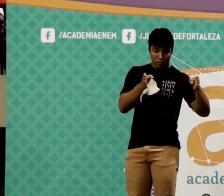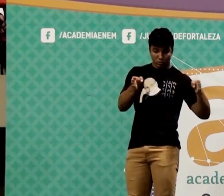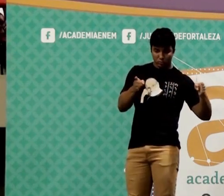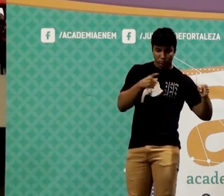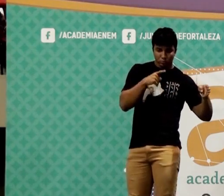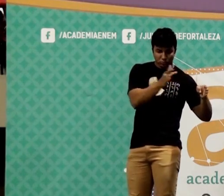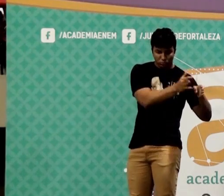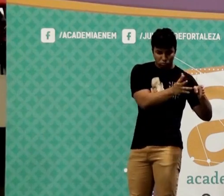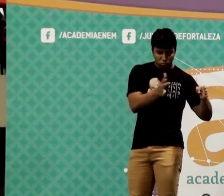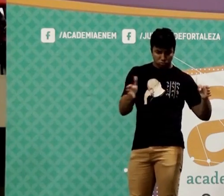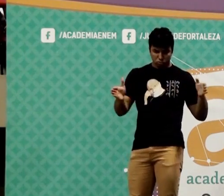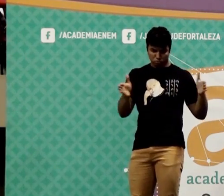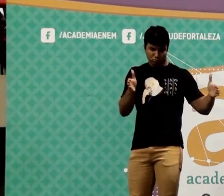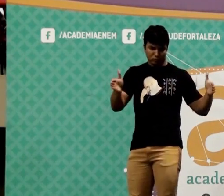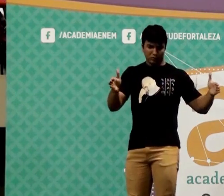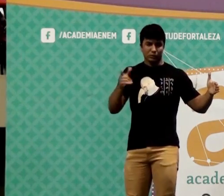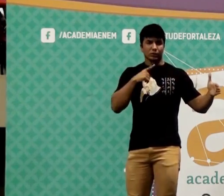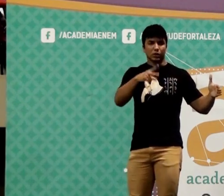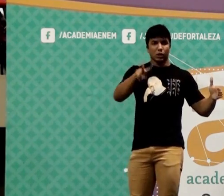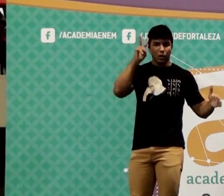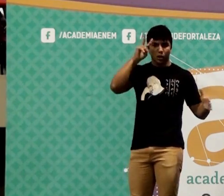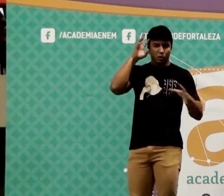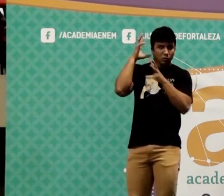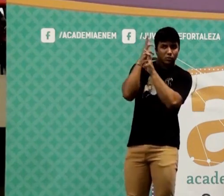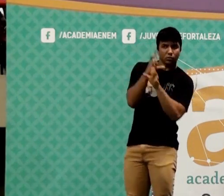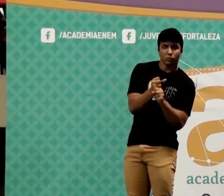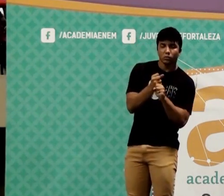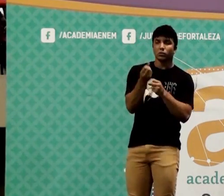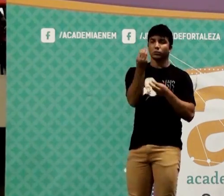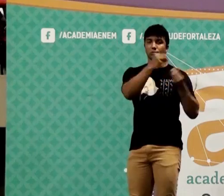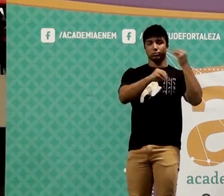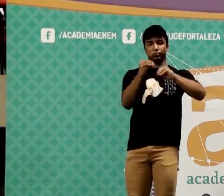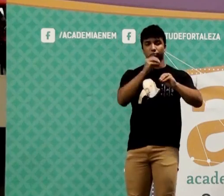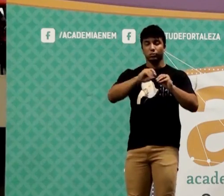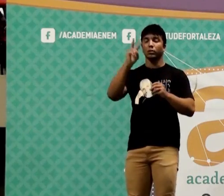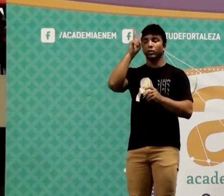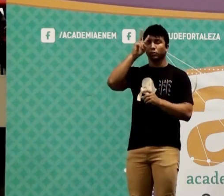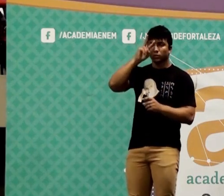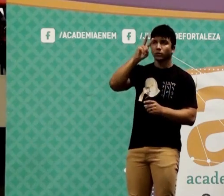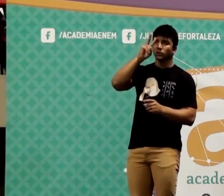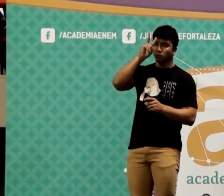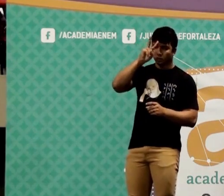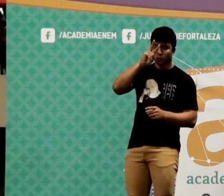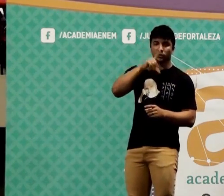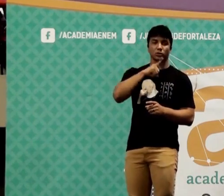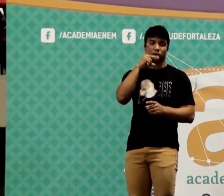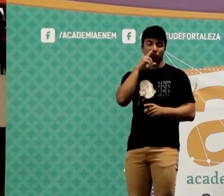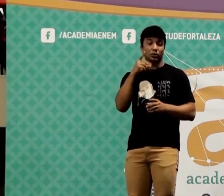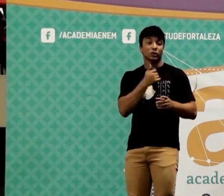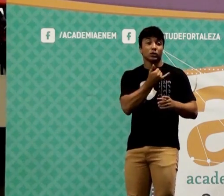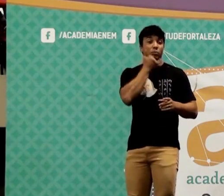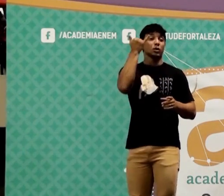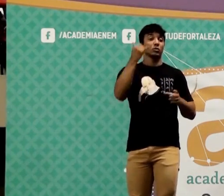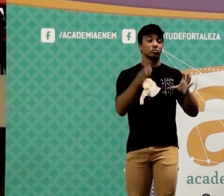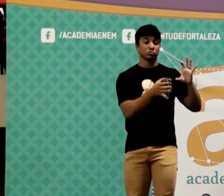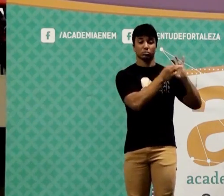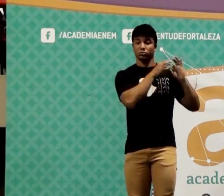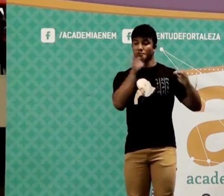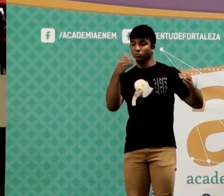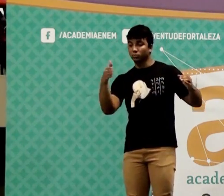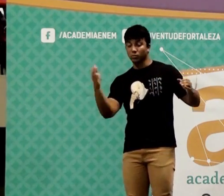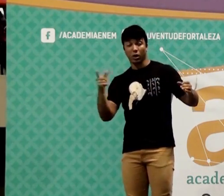professor jurava que o Egito é como se fosse na Europa. Pois é, mas não é não, viu? Tá certo? Vamos aqui para as nossas 2 penúltimas,